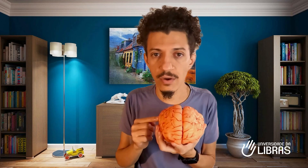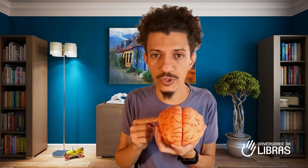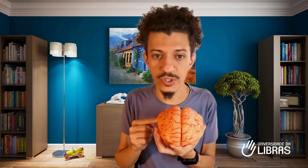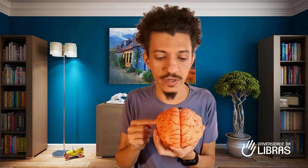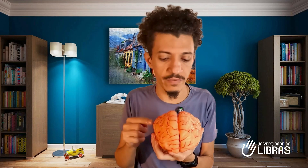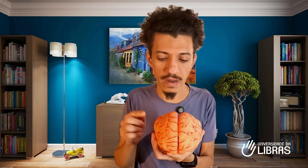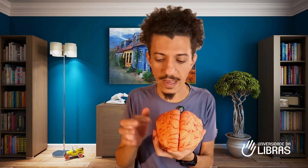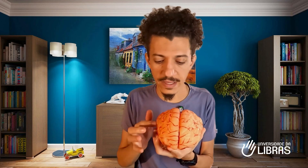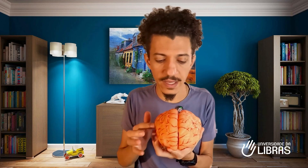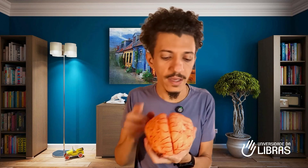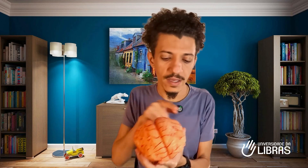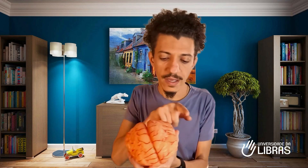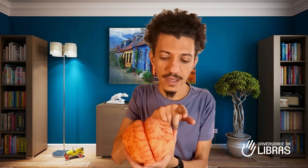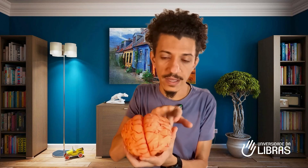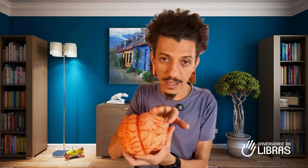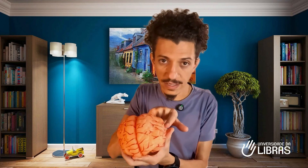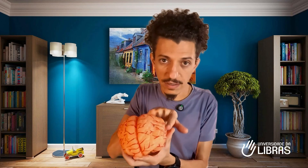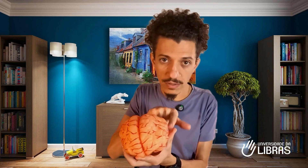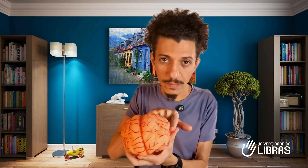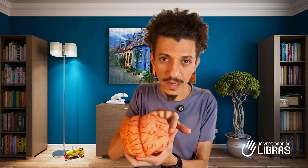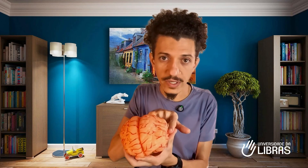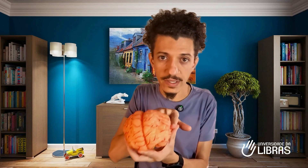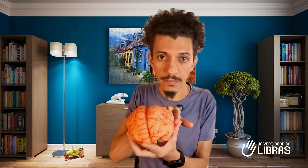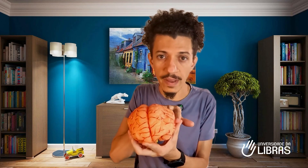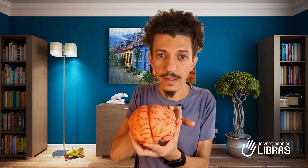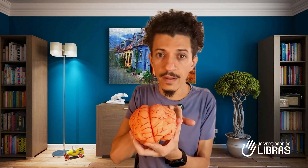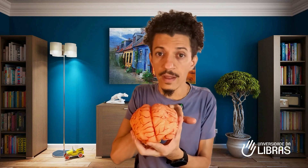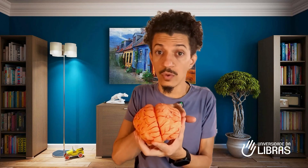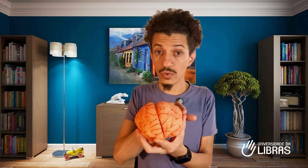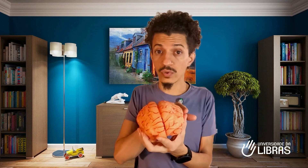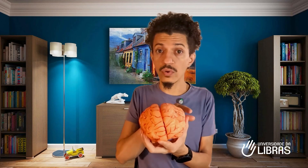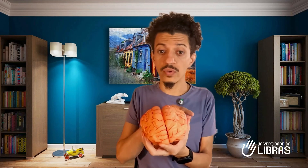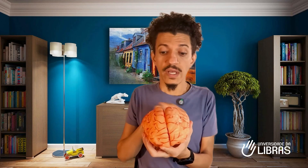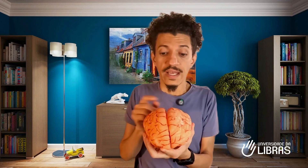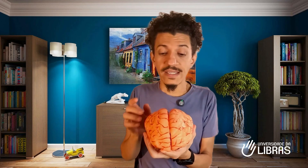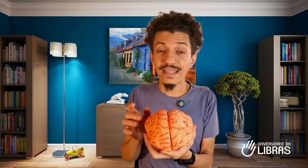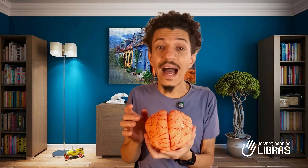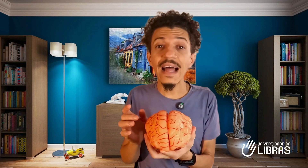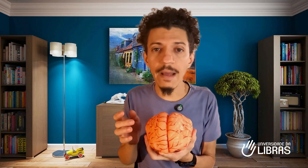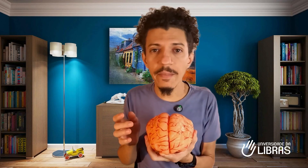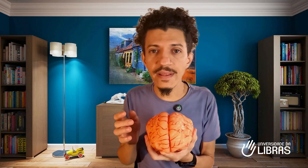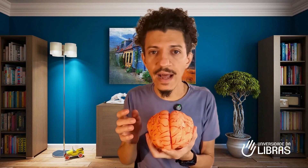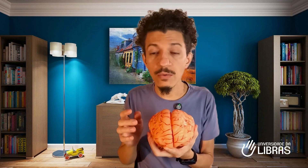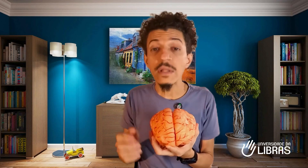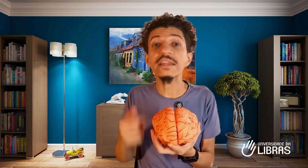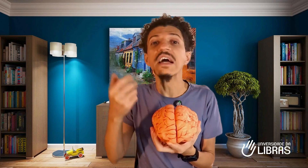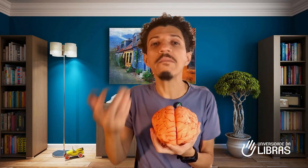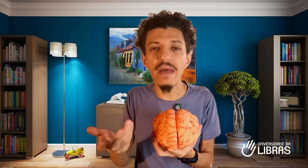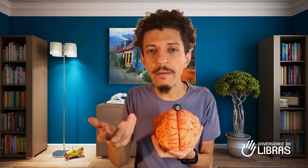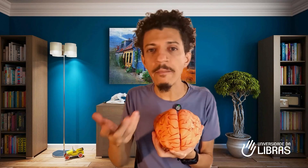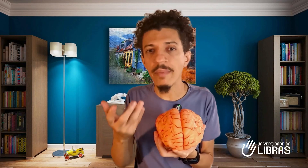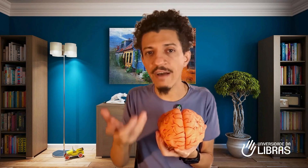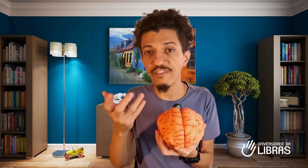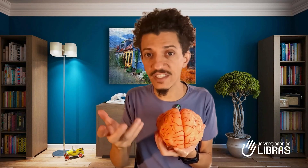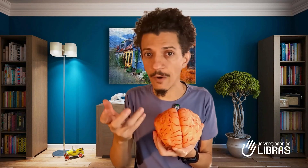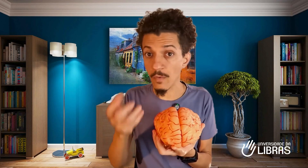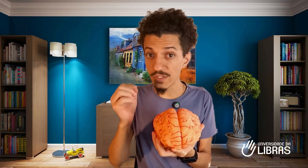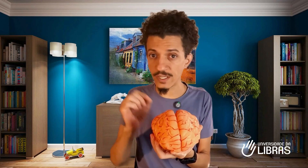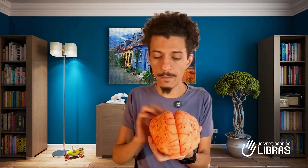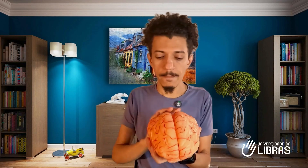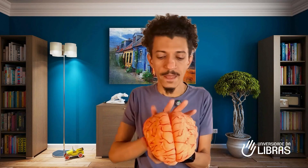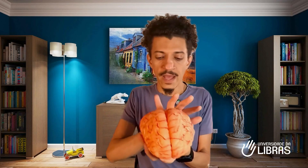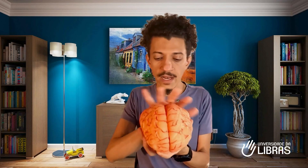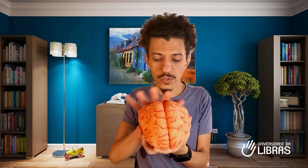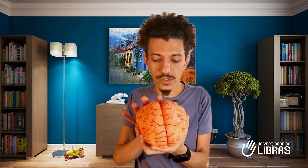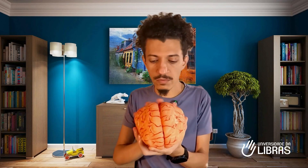córtex auditivo, aqui e nessa outra parte aqui também, dos surdos, está adaptado também para a visão. Ou